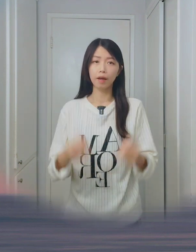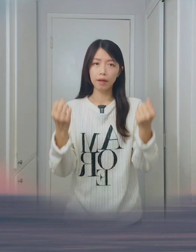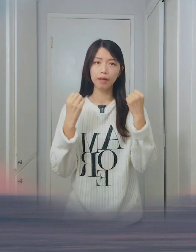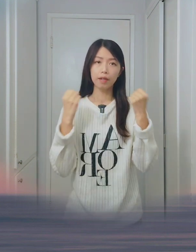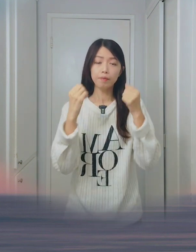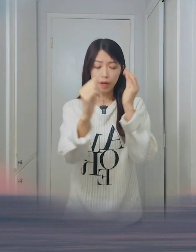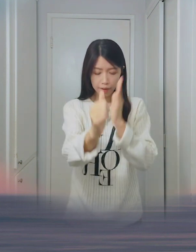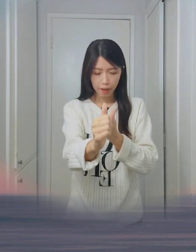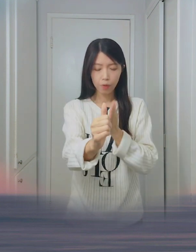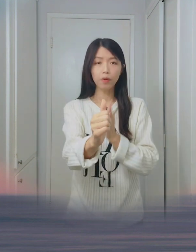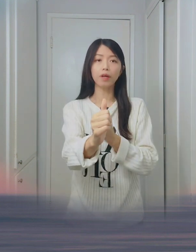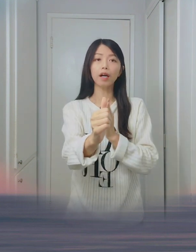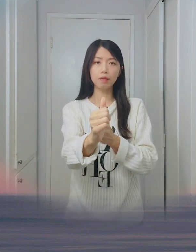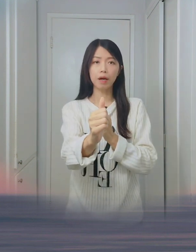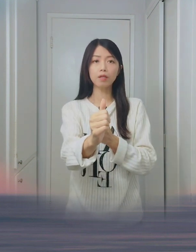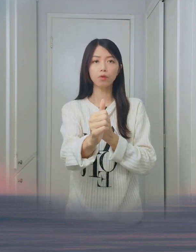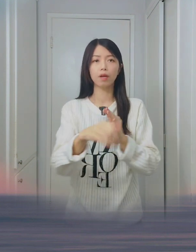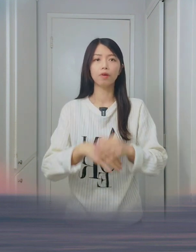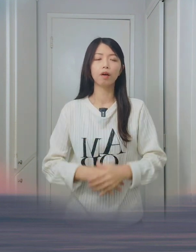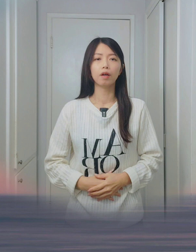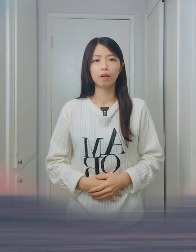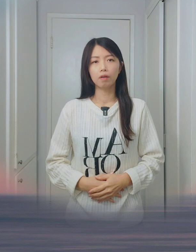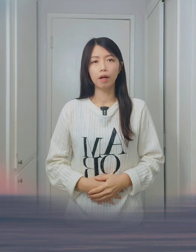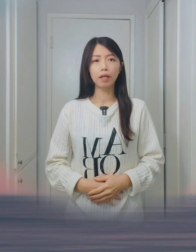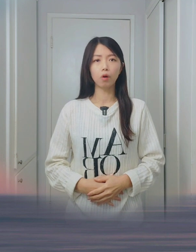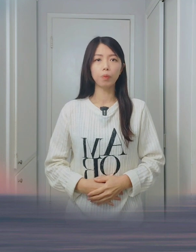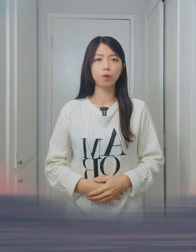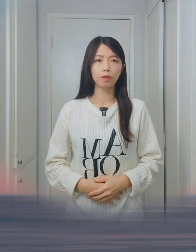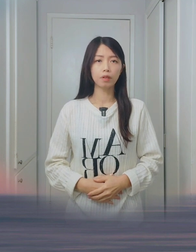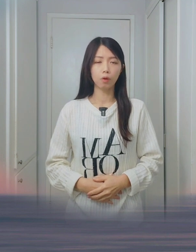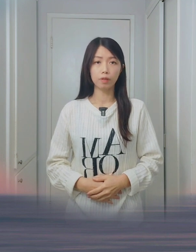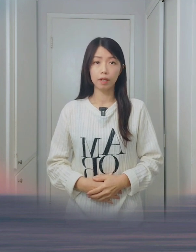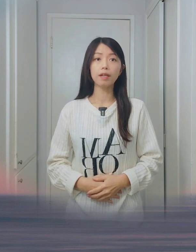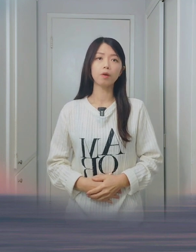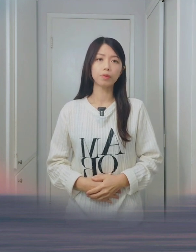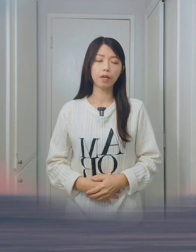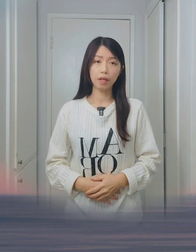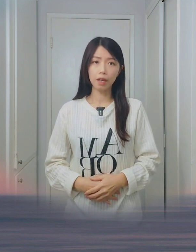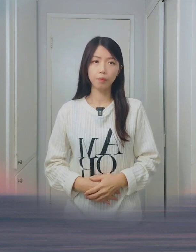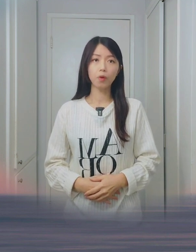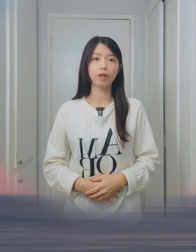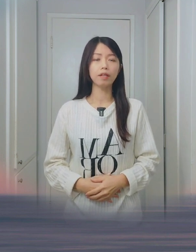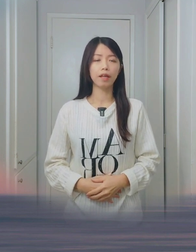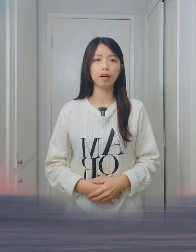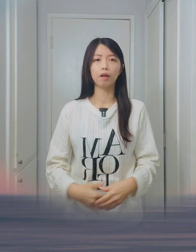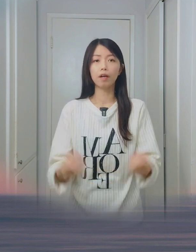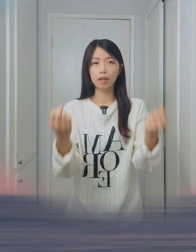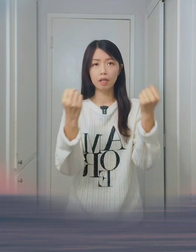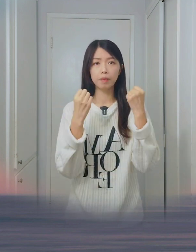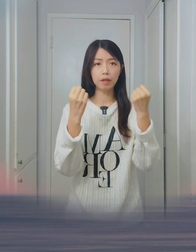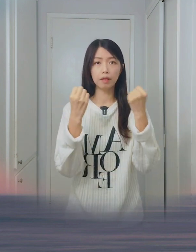이렇게 힘을 내세요. 여기까지만 하셔도 되고요. 하나 더 표현을 더 제가 해서 찬양에 표현을